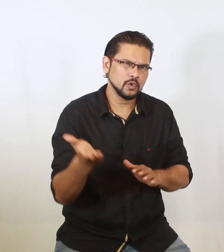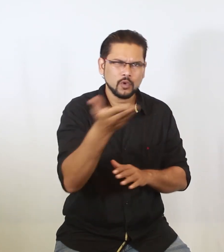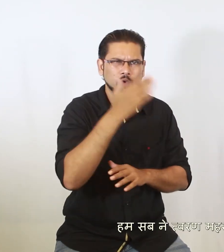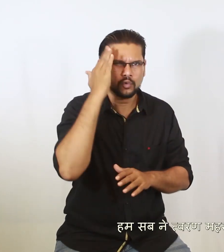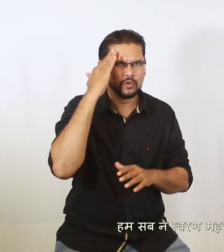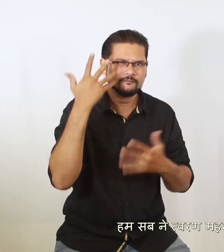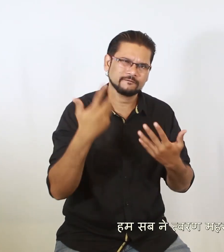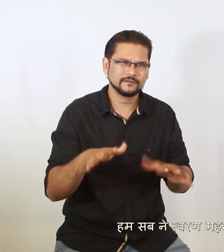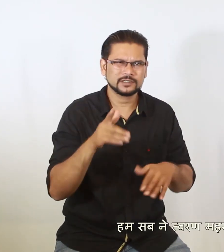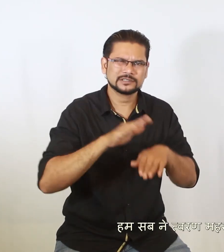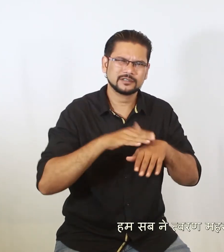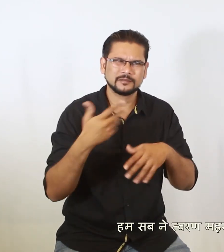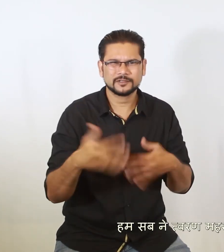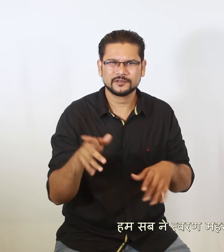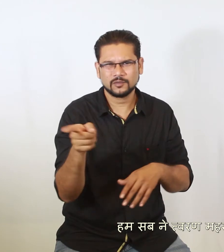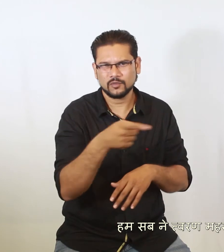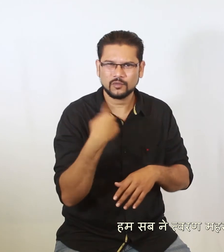हम सब ने त्वरण महसूस किया है